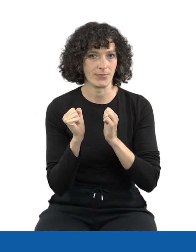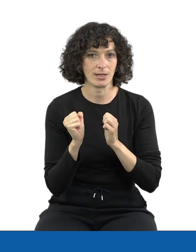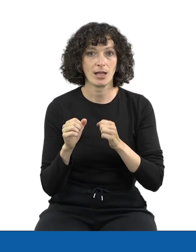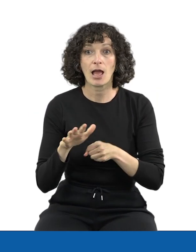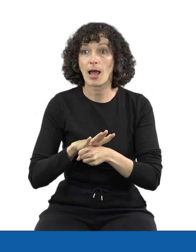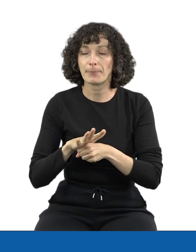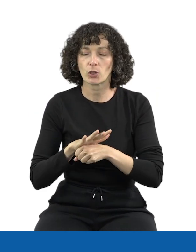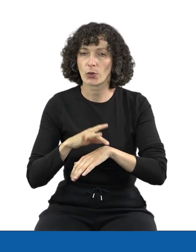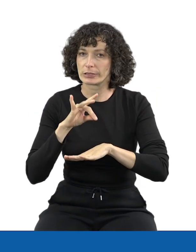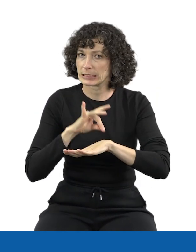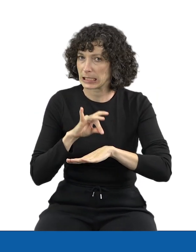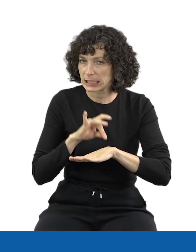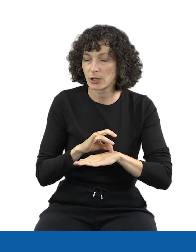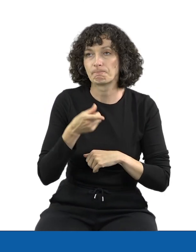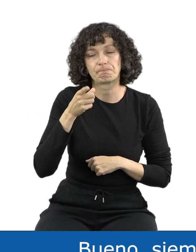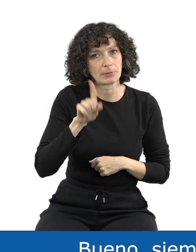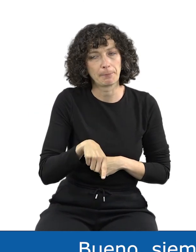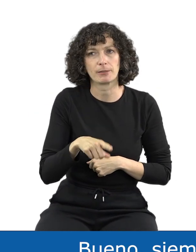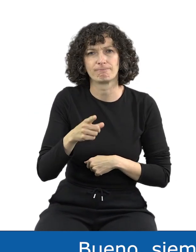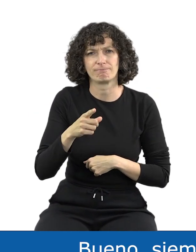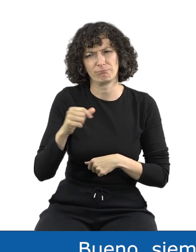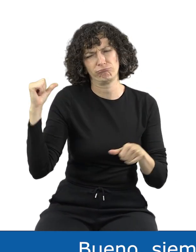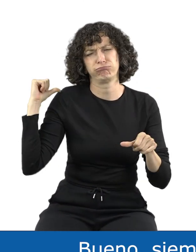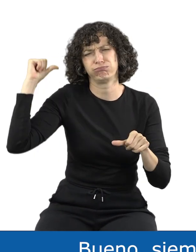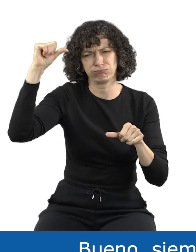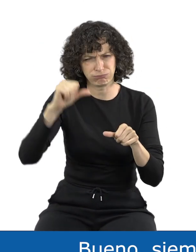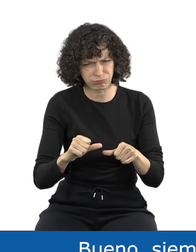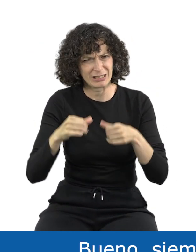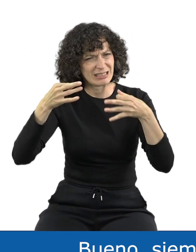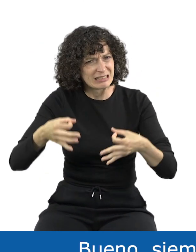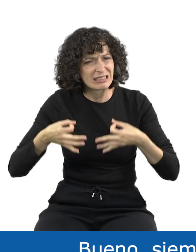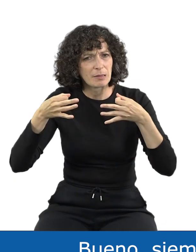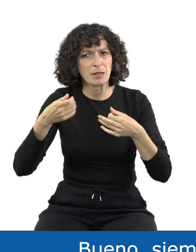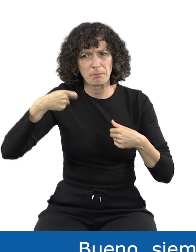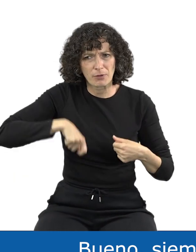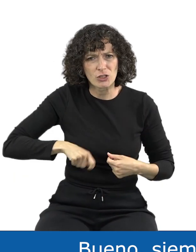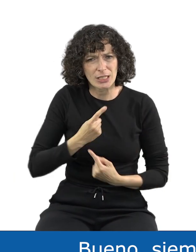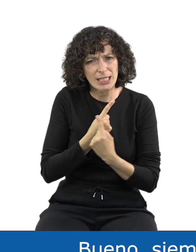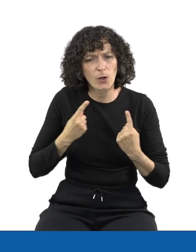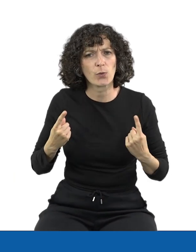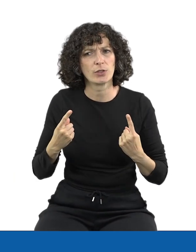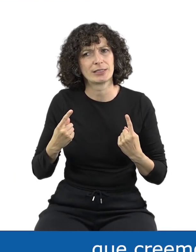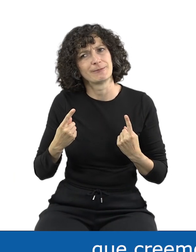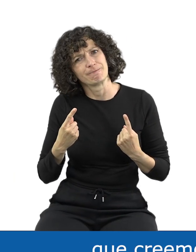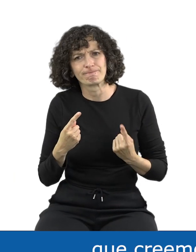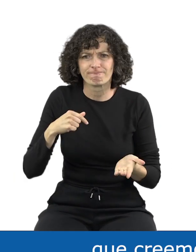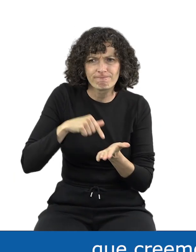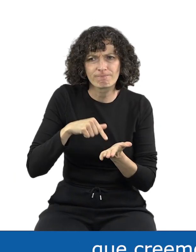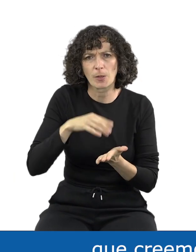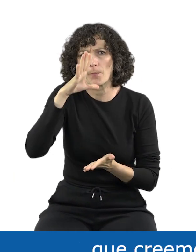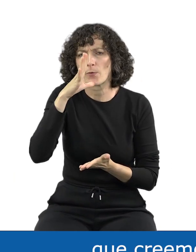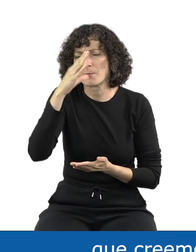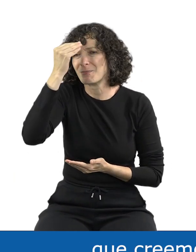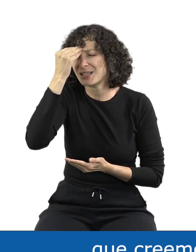Ámbito sanitario, así como siempre hemos demandado ciertas profesiones que creemos